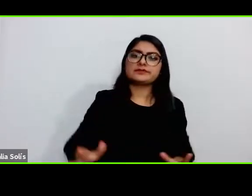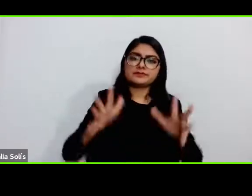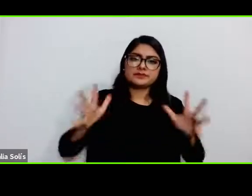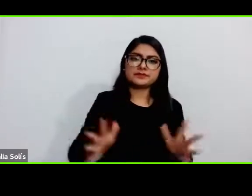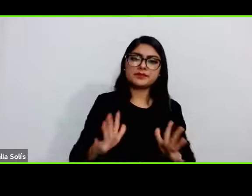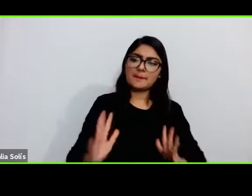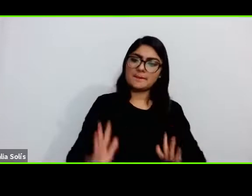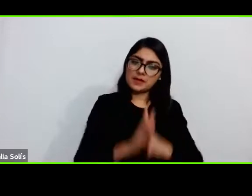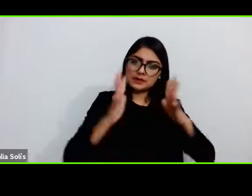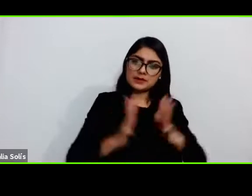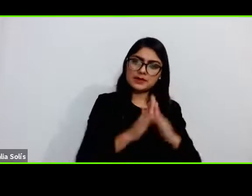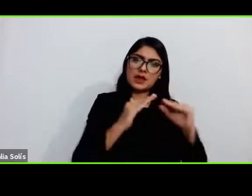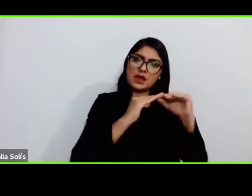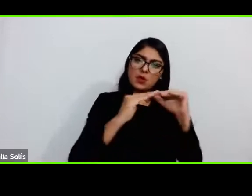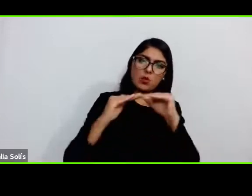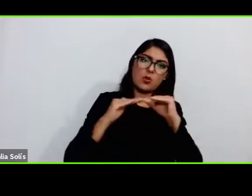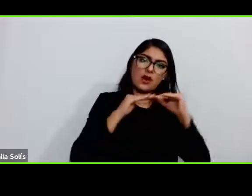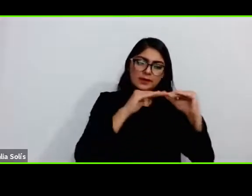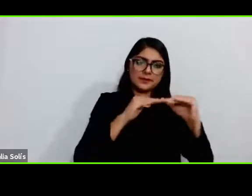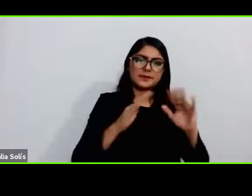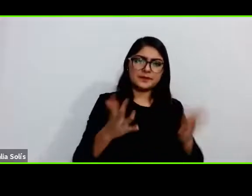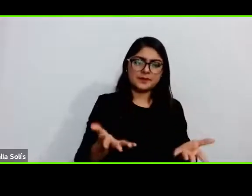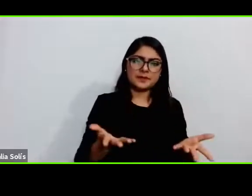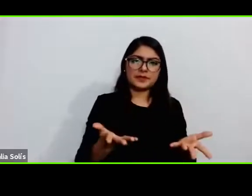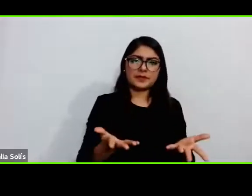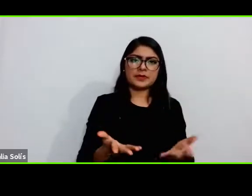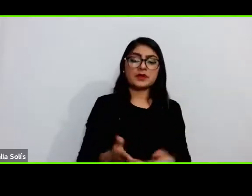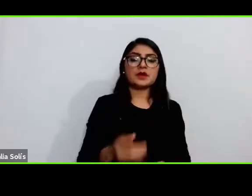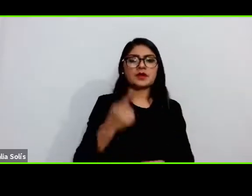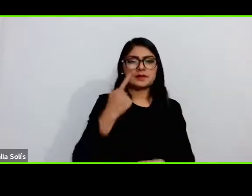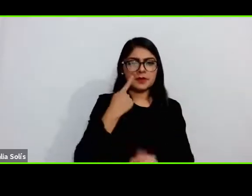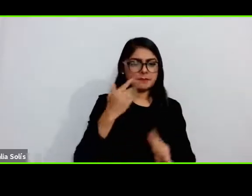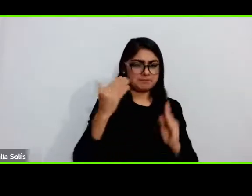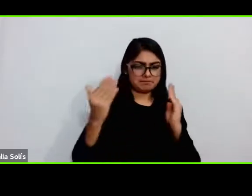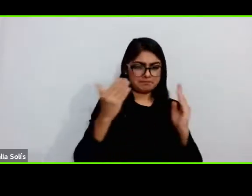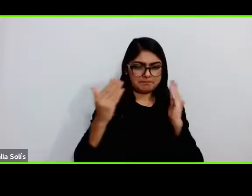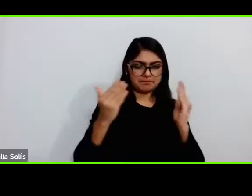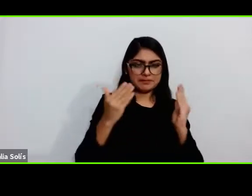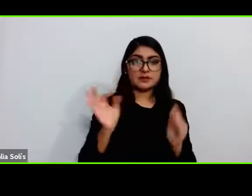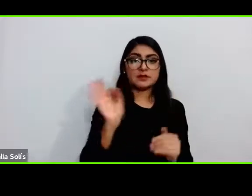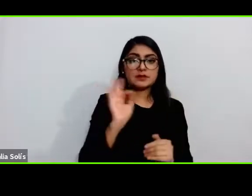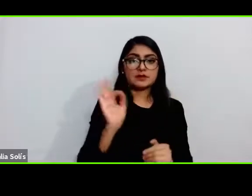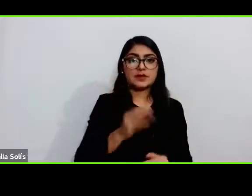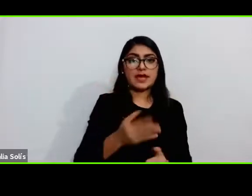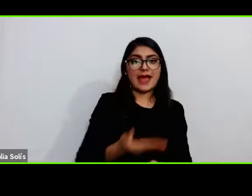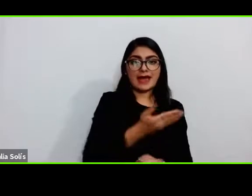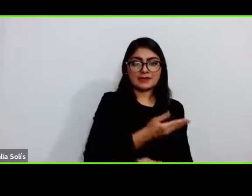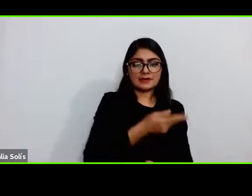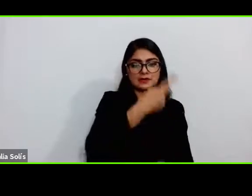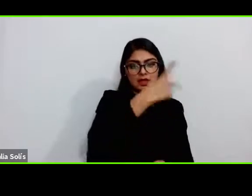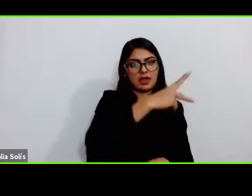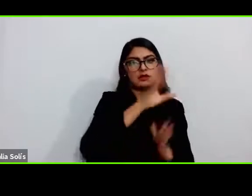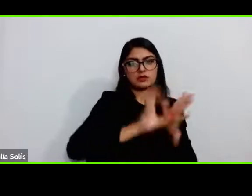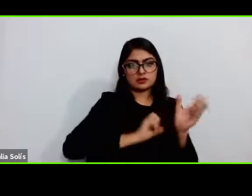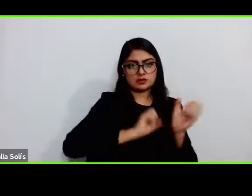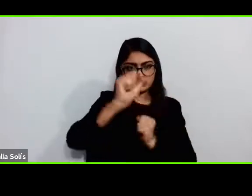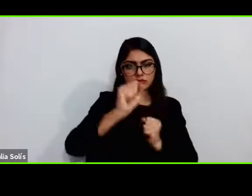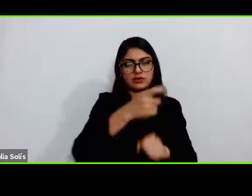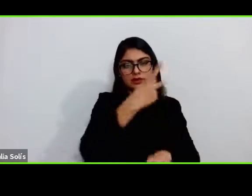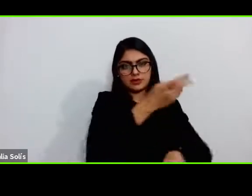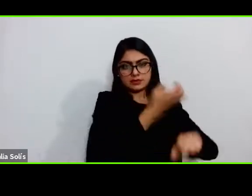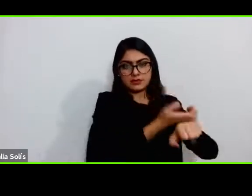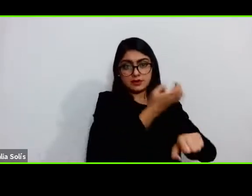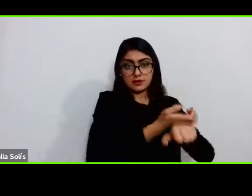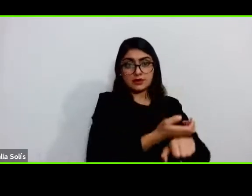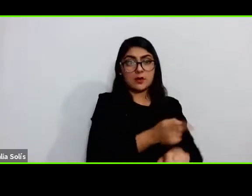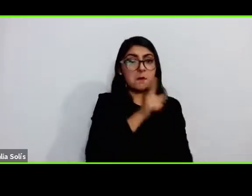igualitaria. Y era así porque, a diferencia, si usamos como contrapunto la Constitución norteamericana, pues era una Constitución que no tenía